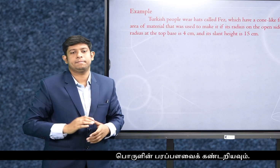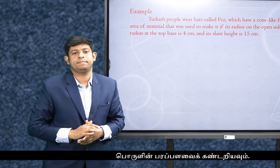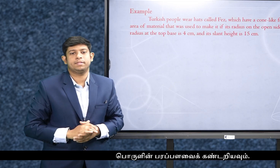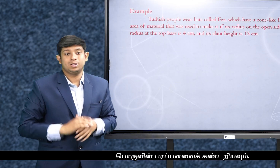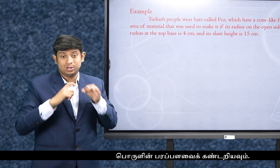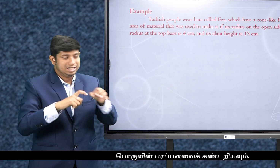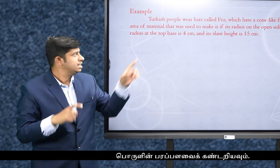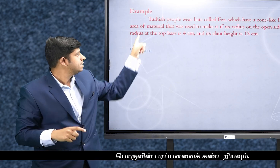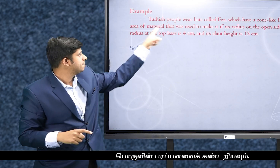பரப்பளவை கண்டறியவும்.